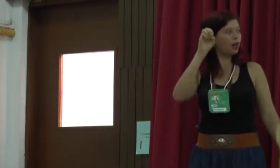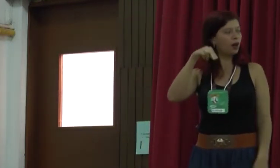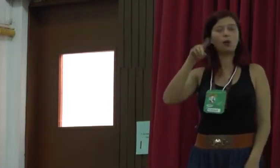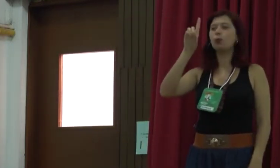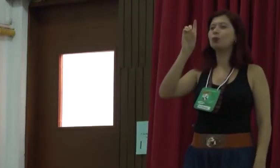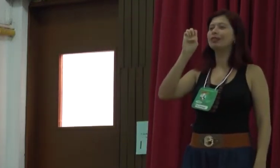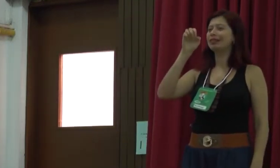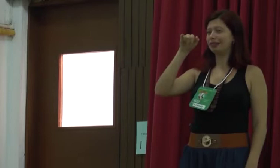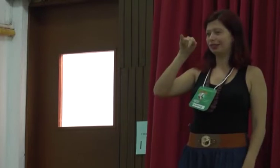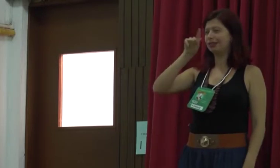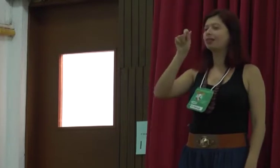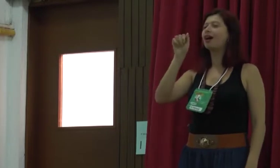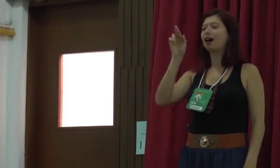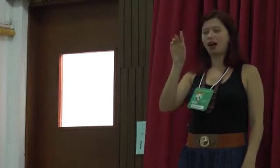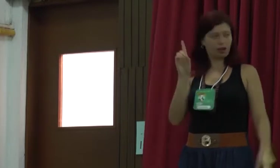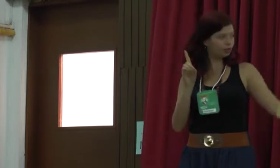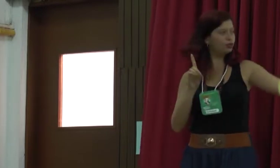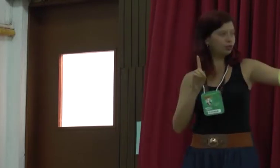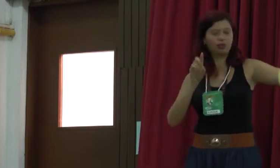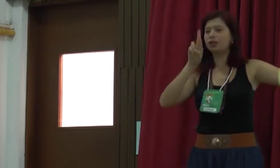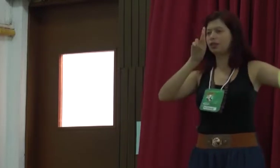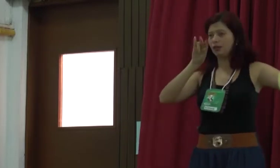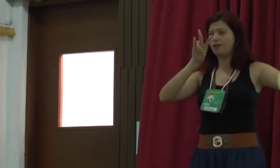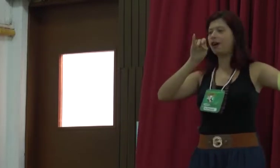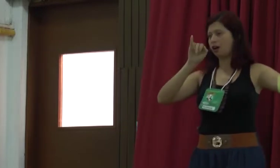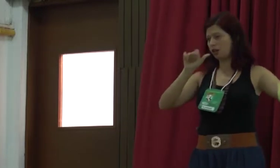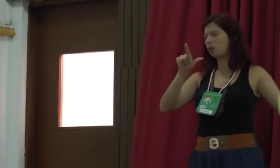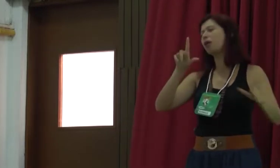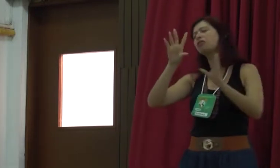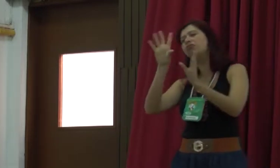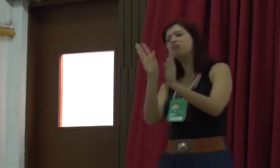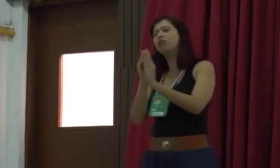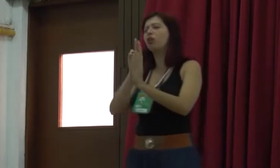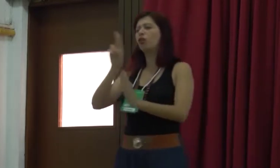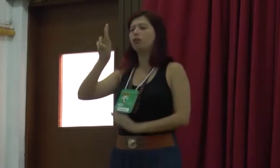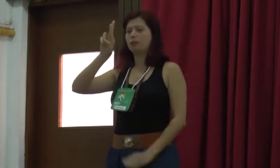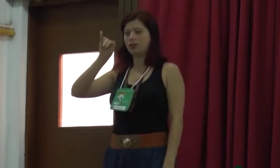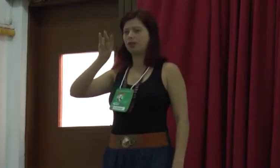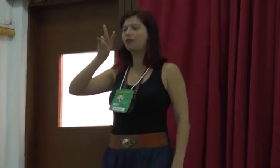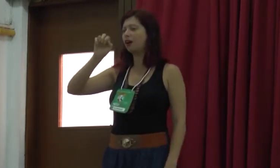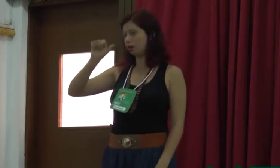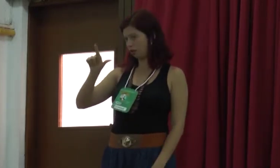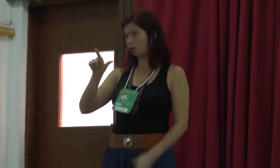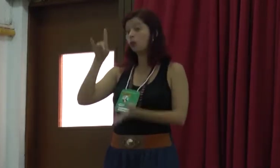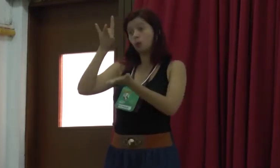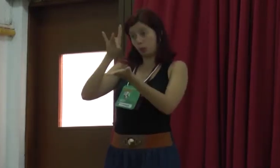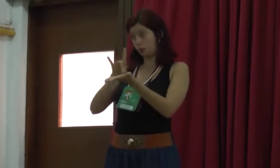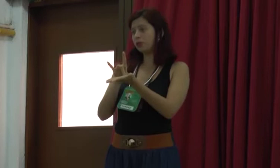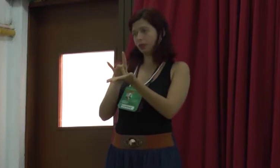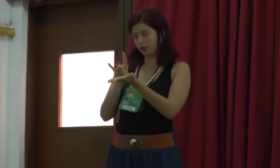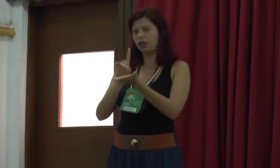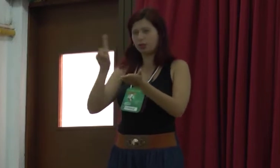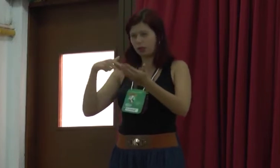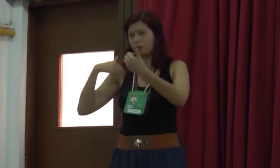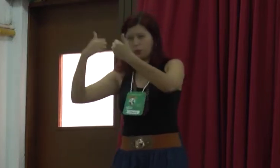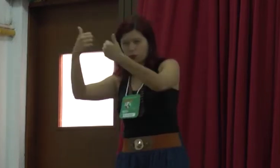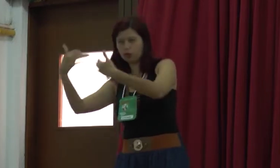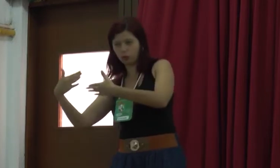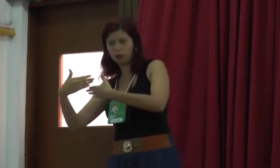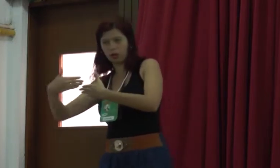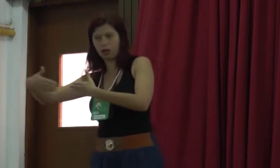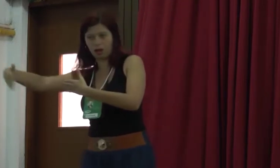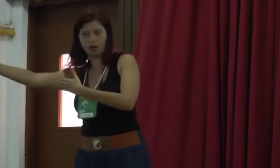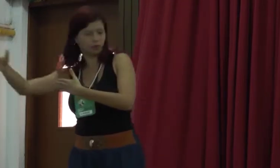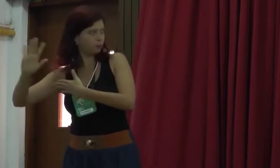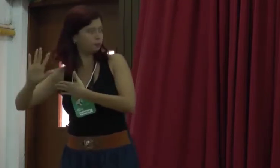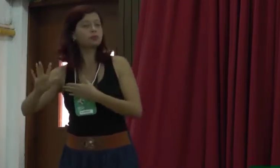É difícil, né? Leon, Denizard, Rivail. Então a gente vai usar só o nome